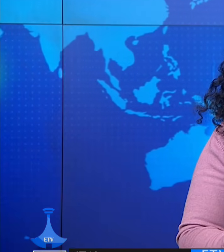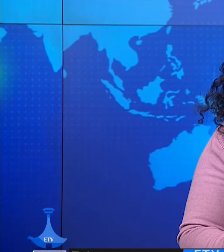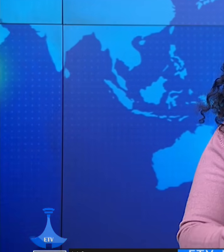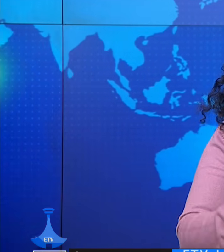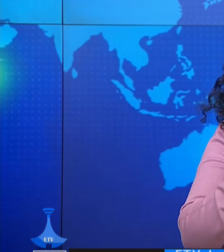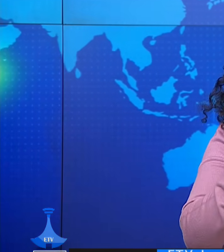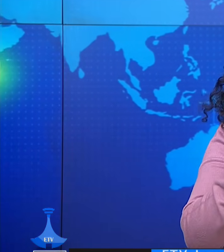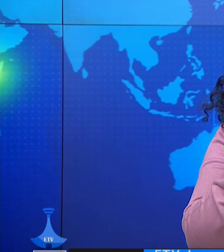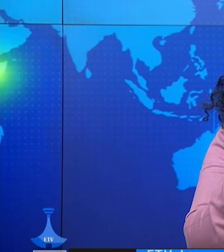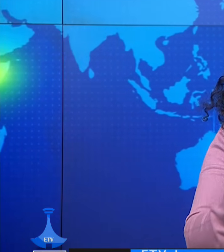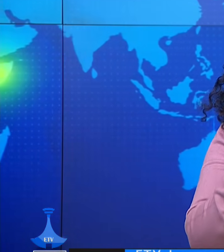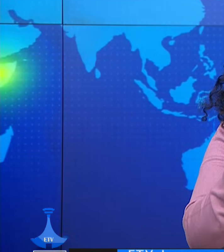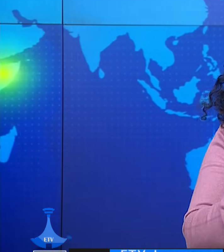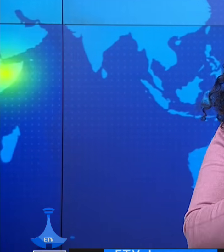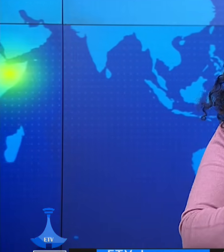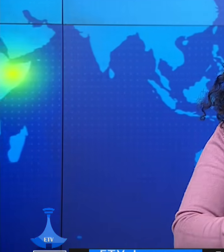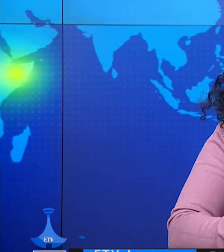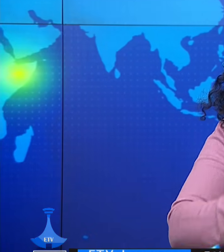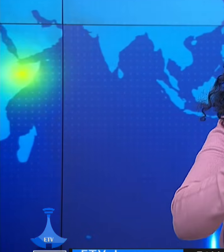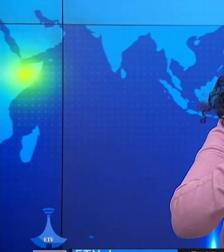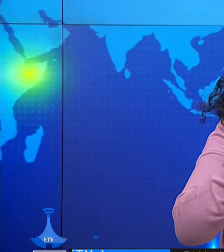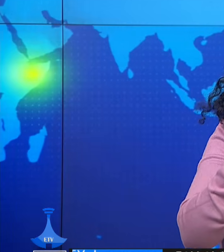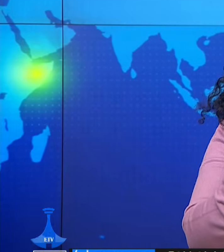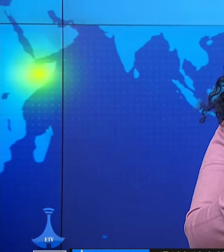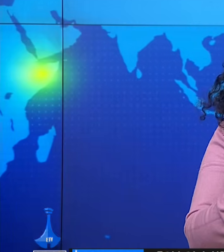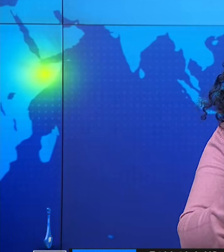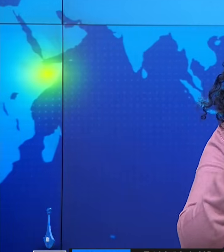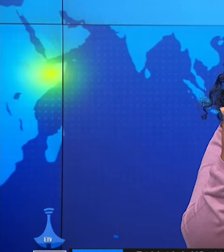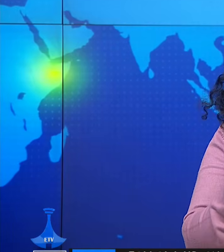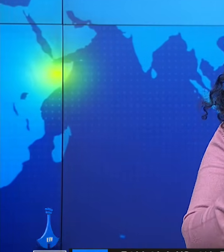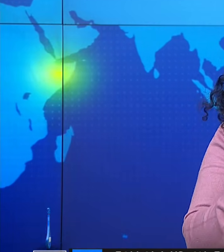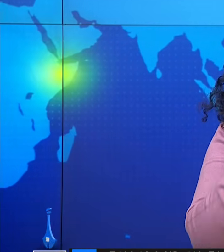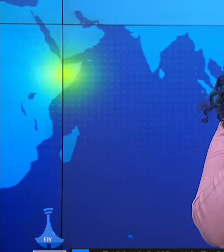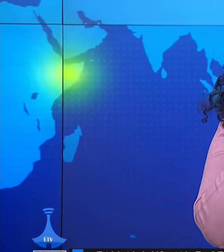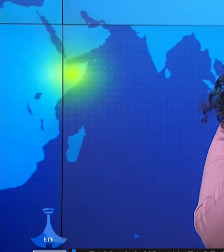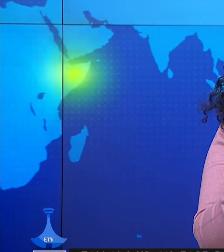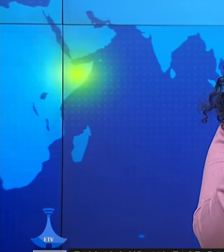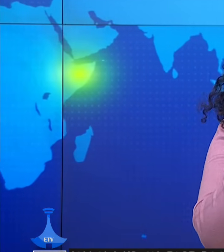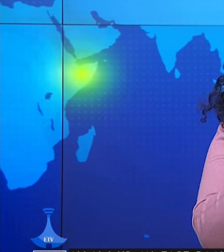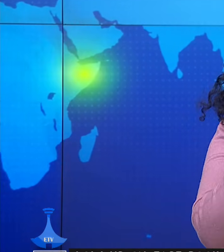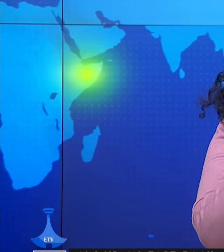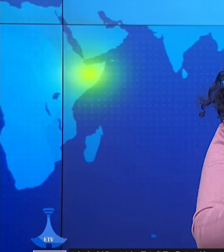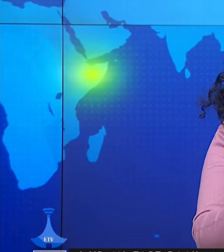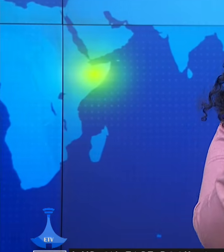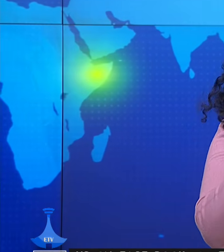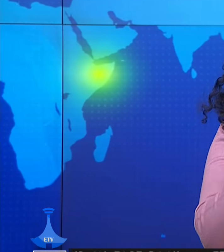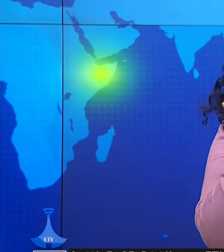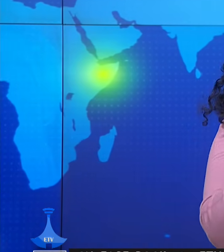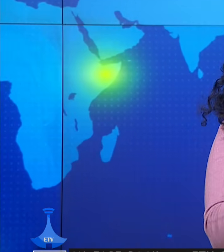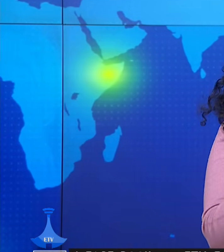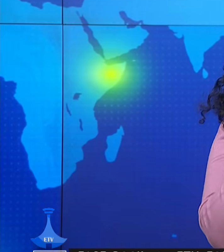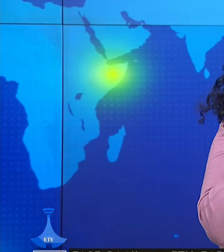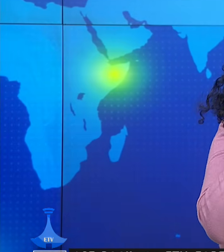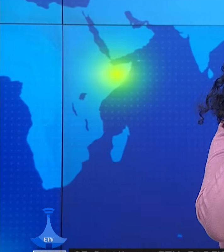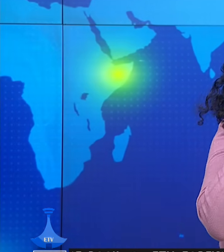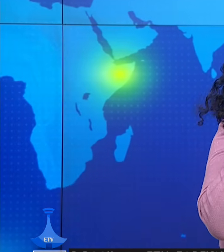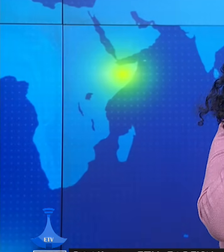በመጨረሻም በ23ኛው የዓለም ዋንጫ የጥሎ ማለፍ ጨዋታ አፍሪካዊቷ ሴኔጋል ከቤልጅየም